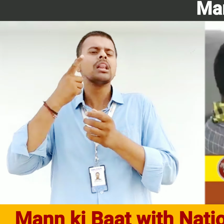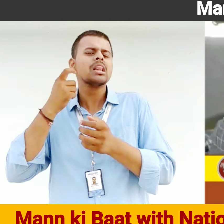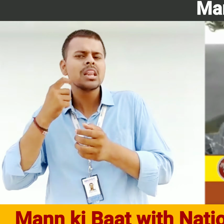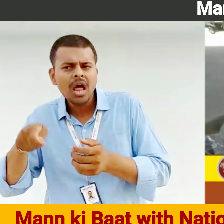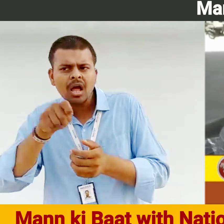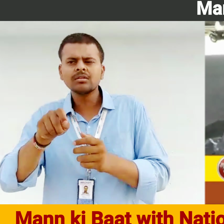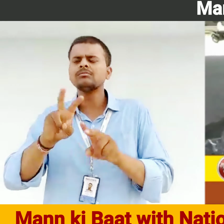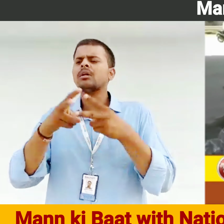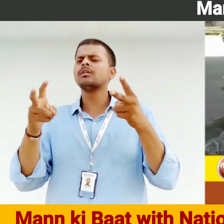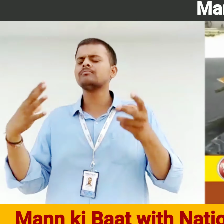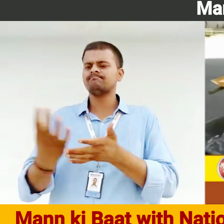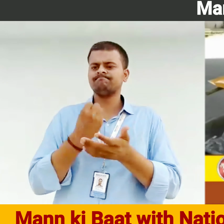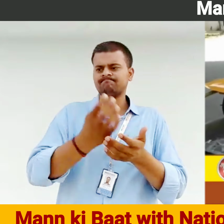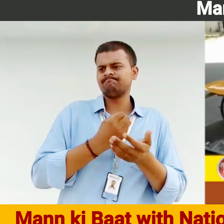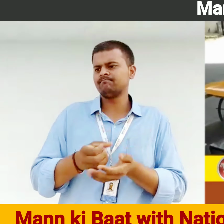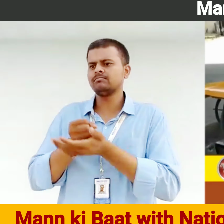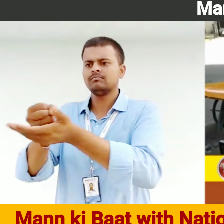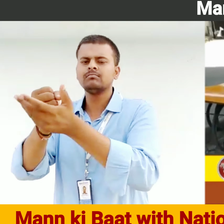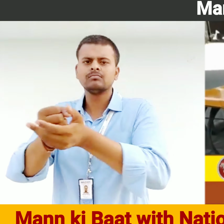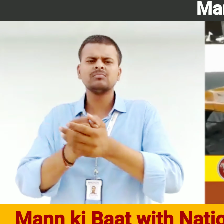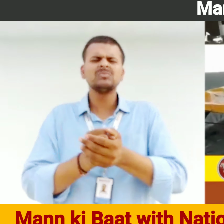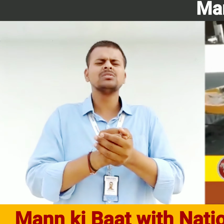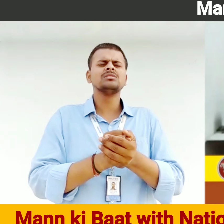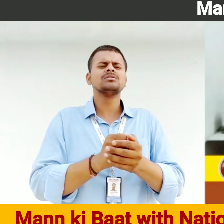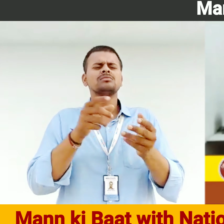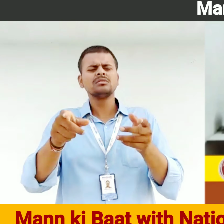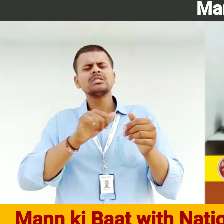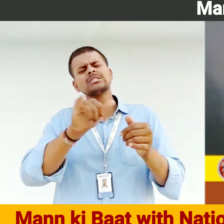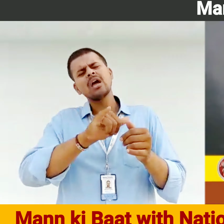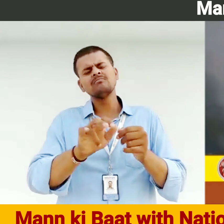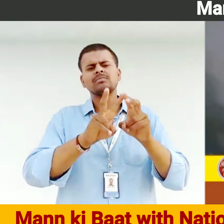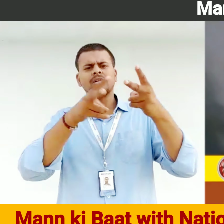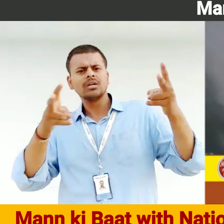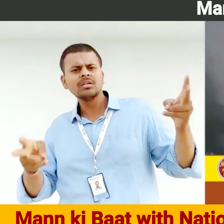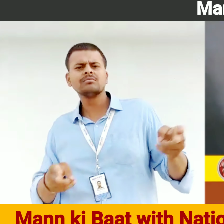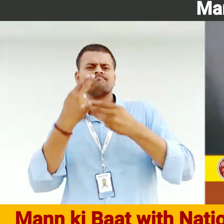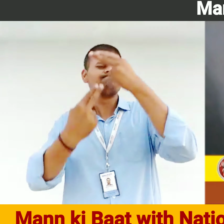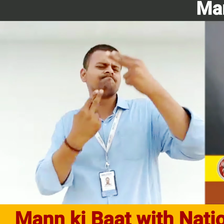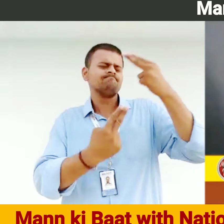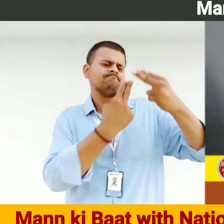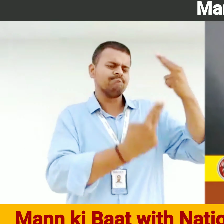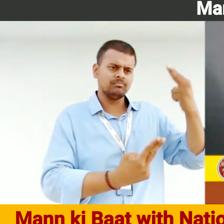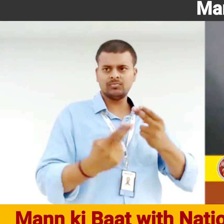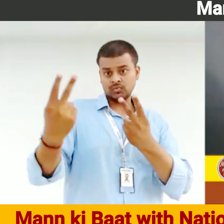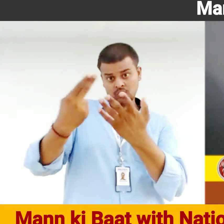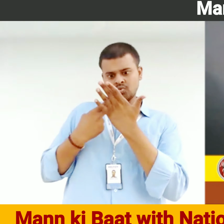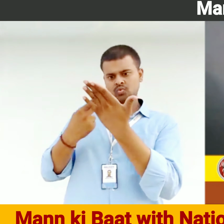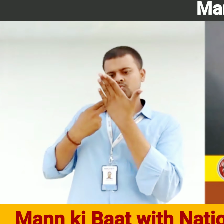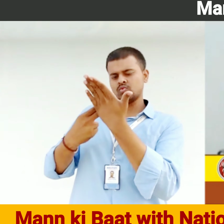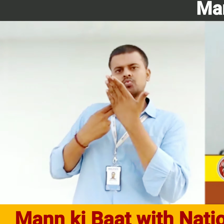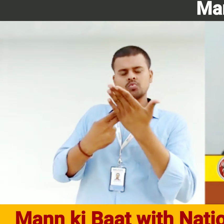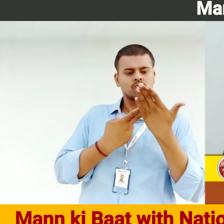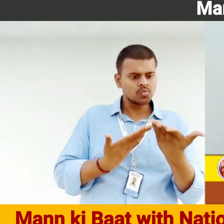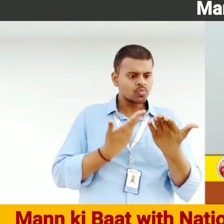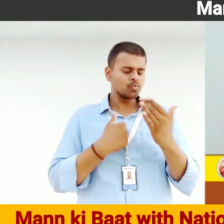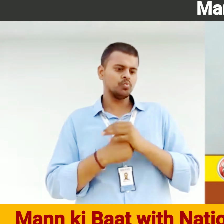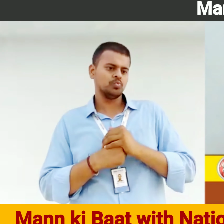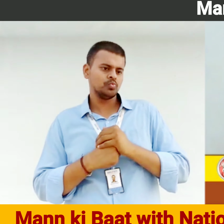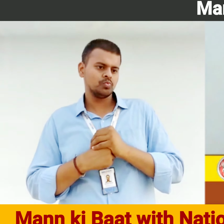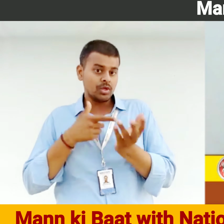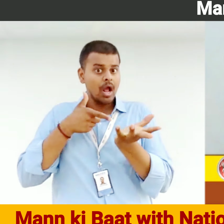विमेन सेल्फ हेल्प ग्रुप के परिश्रम की भी अनगिनत कहानियां इन दिनों हमारे सामने आ रही है।